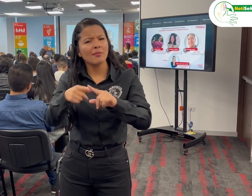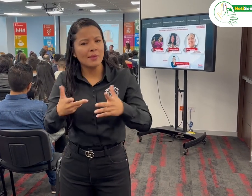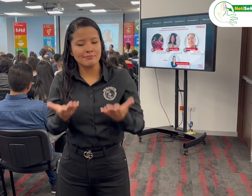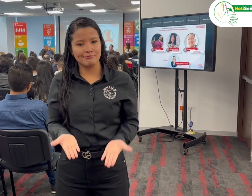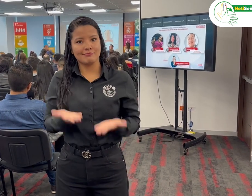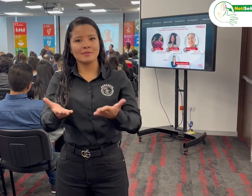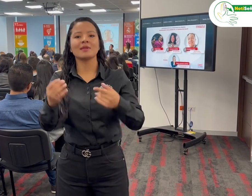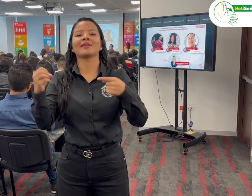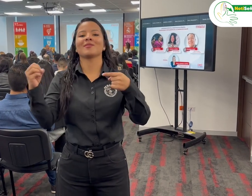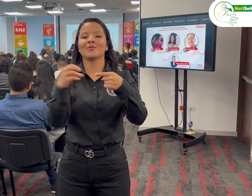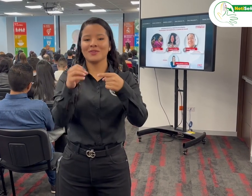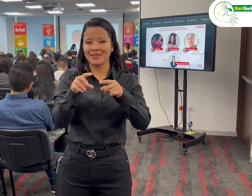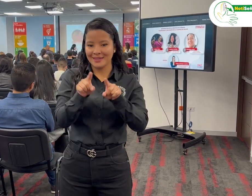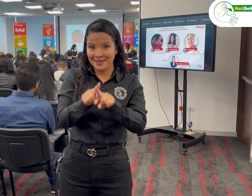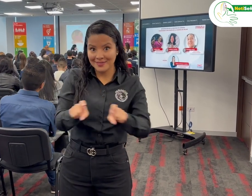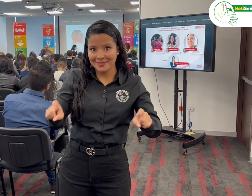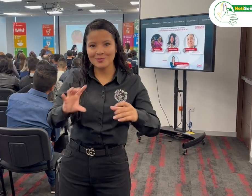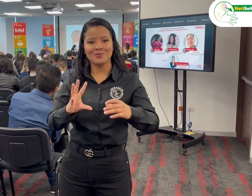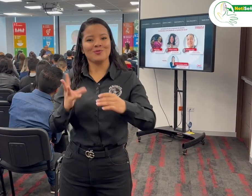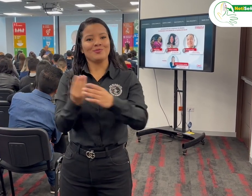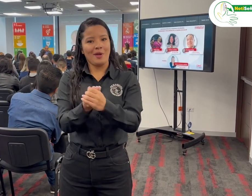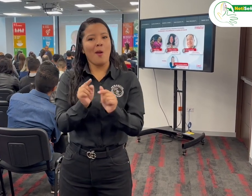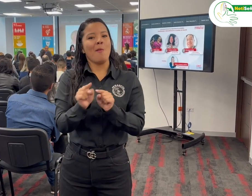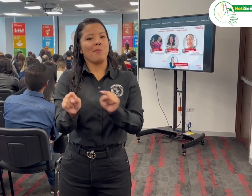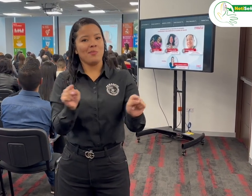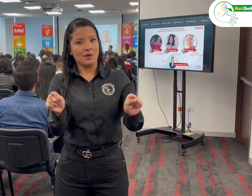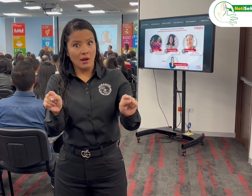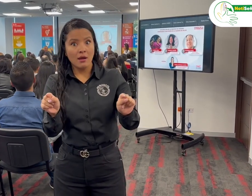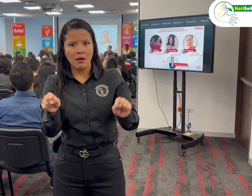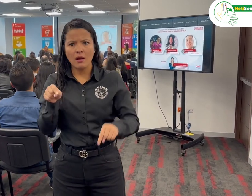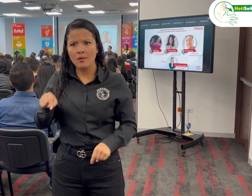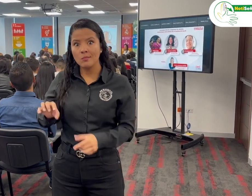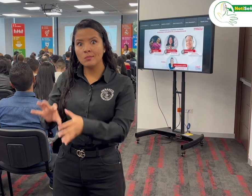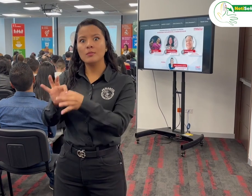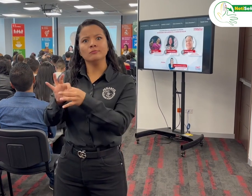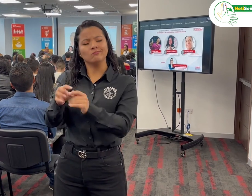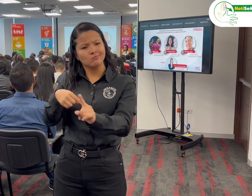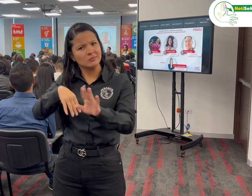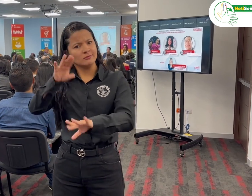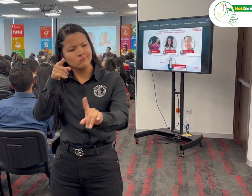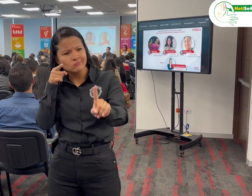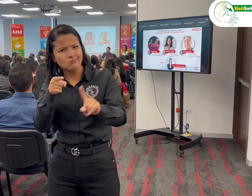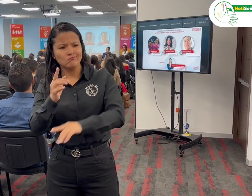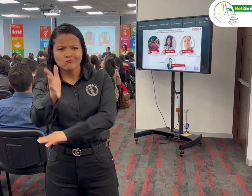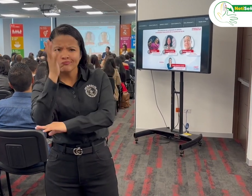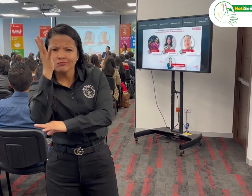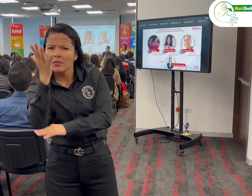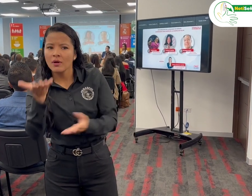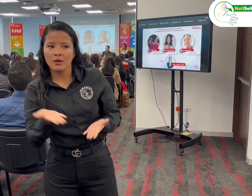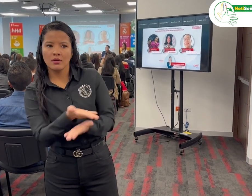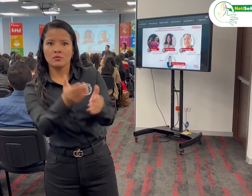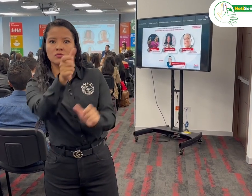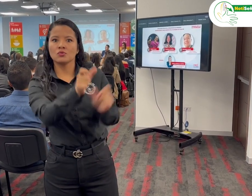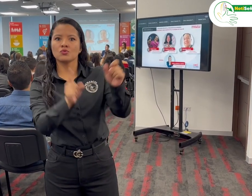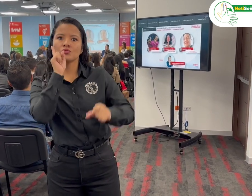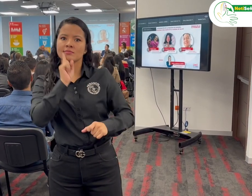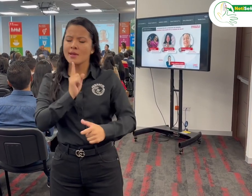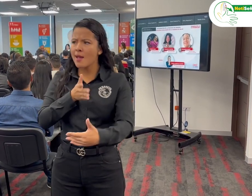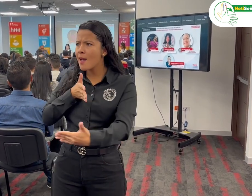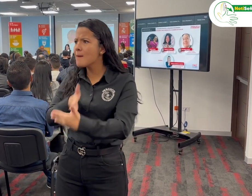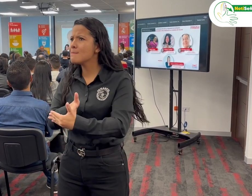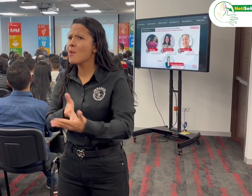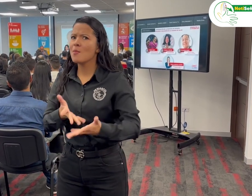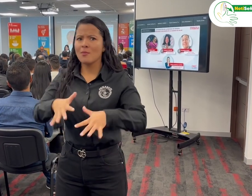Diversidad. Estos representantes compartieron en un foro dedicado a la diversidad e inclusión. En este evento,